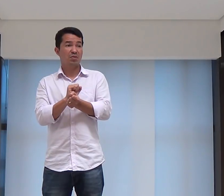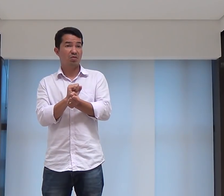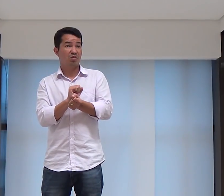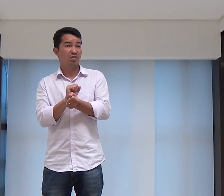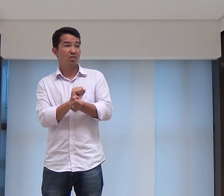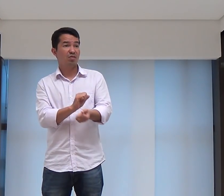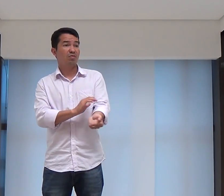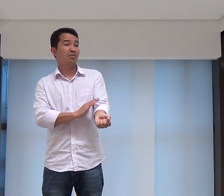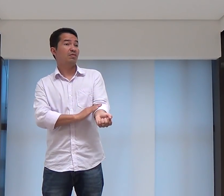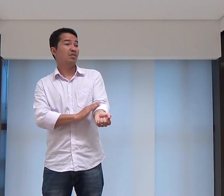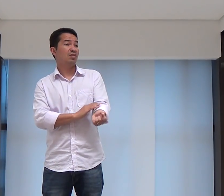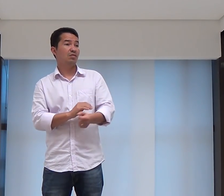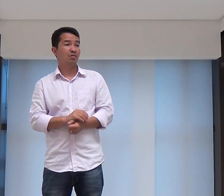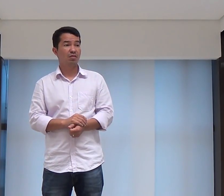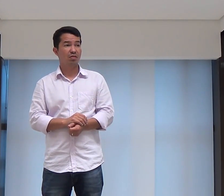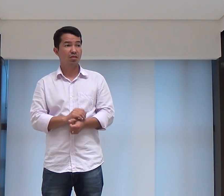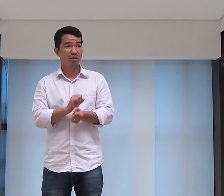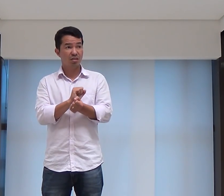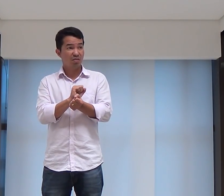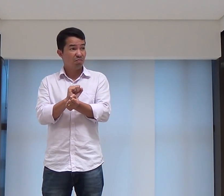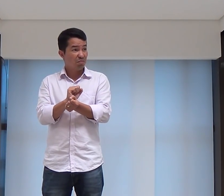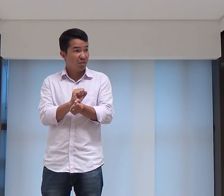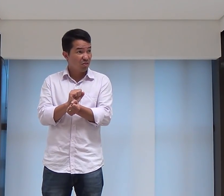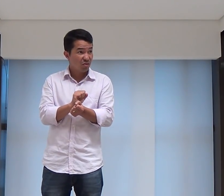mentira? Aos vícios?